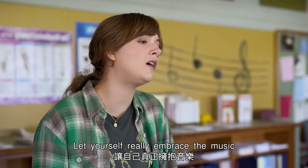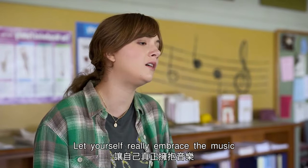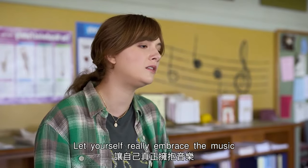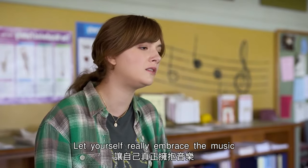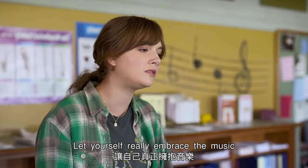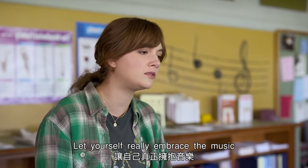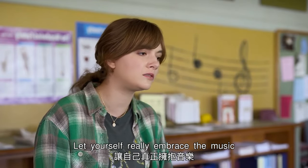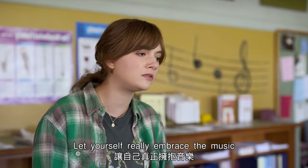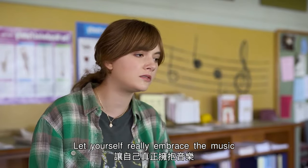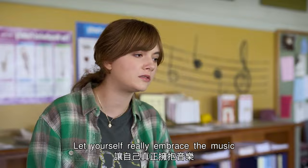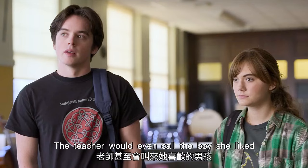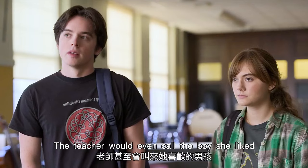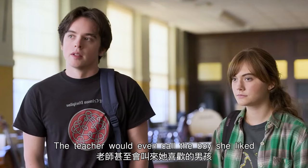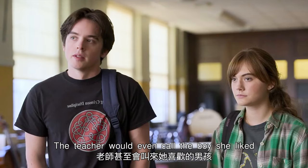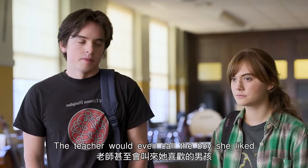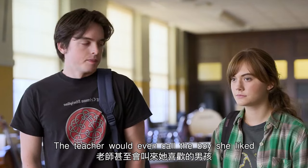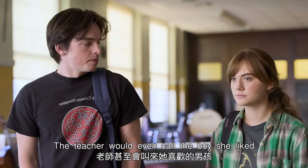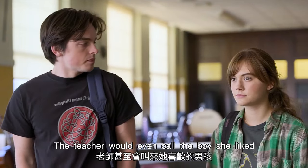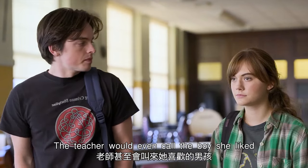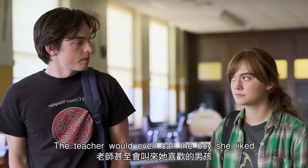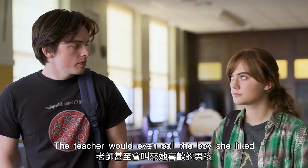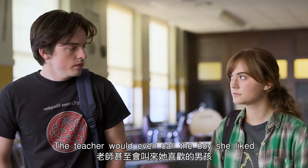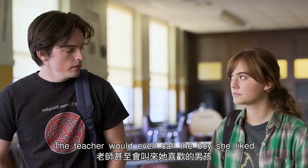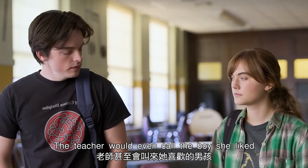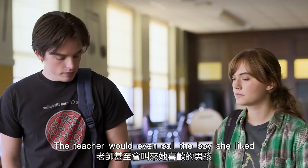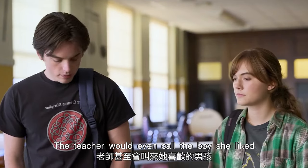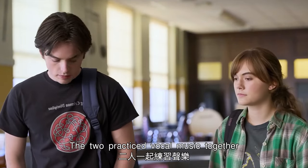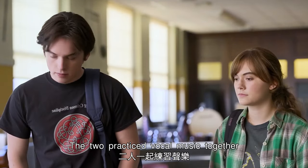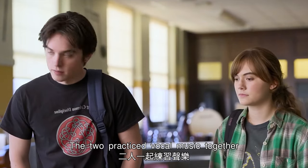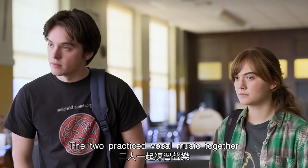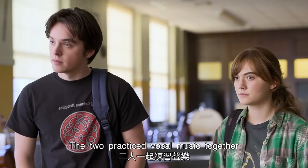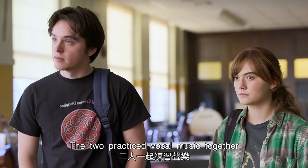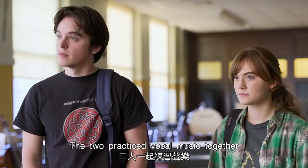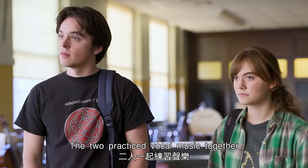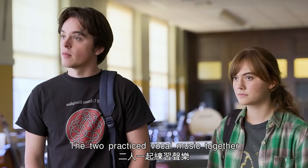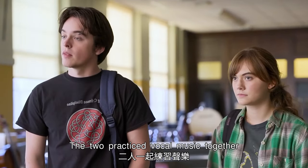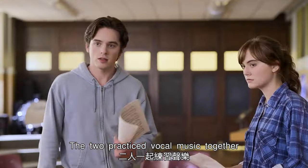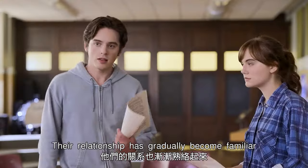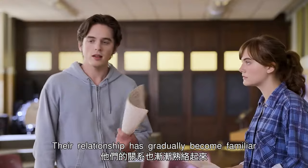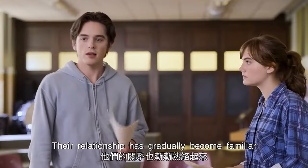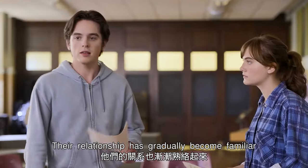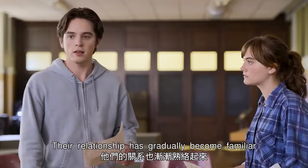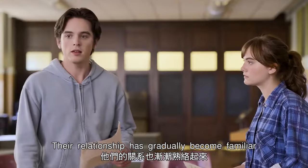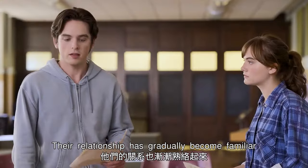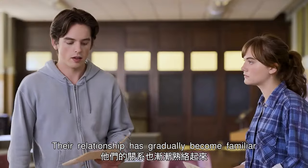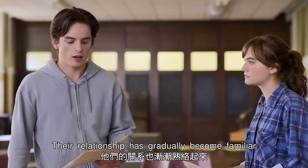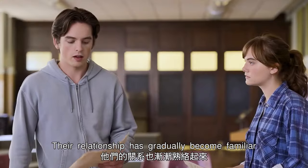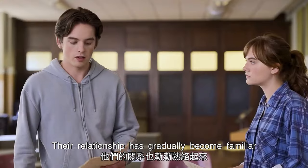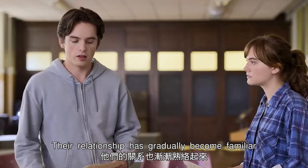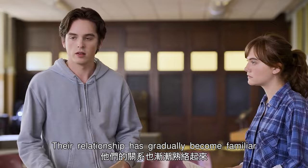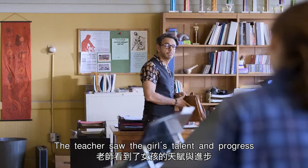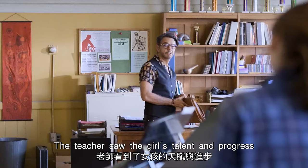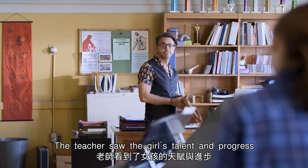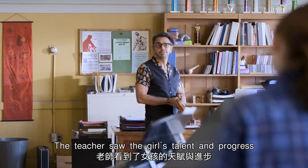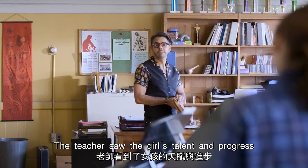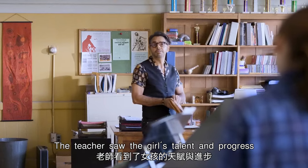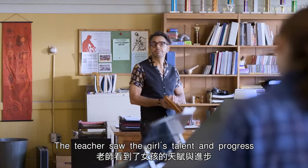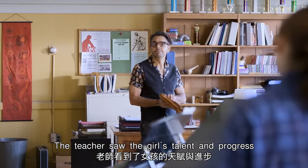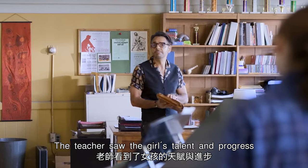自己真正拥抱音乐老师甚至会叫来她喜欢的男孩二人一起练习声乐他们的关系也渐渐熟弱起来老师看到了女孩的